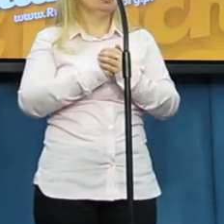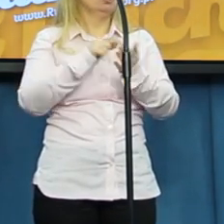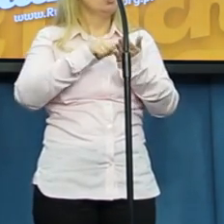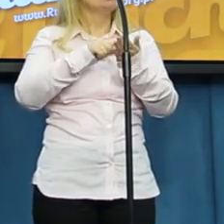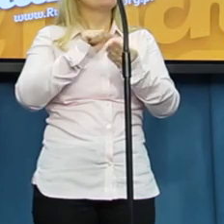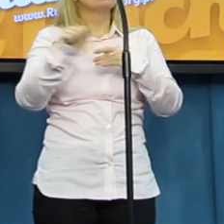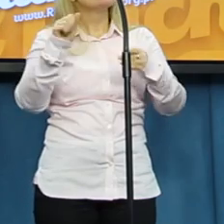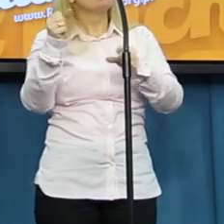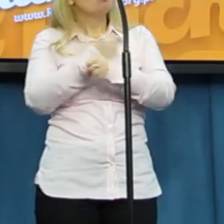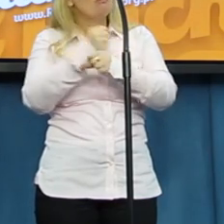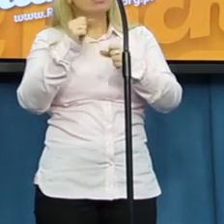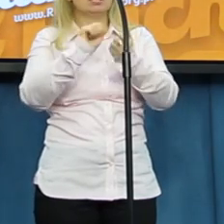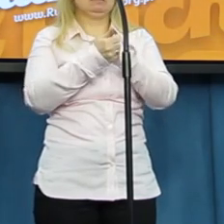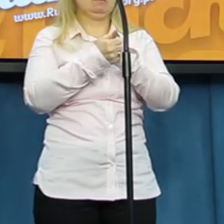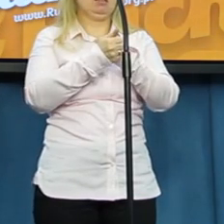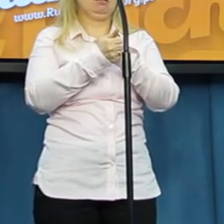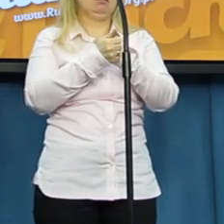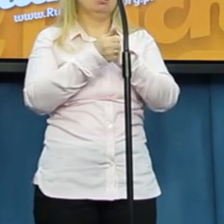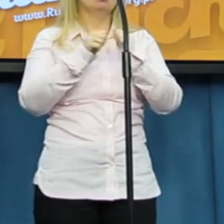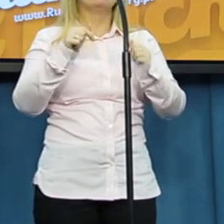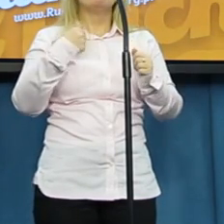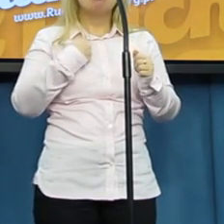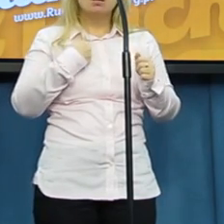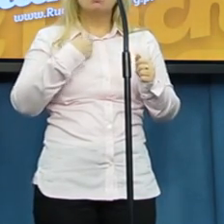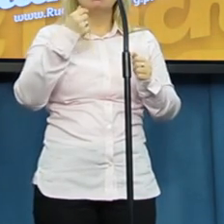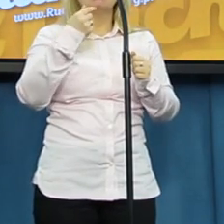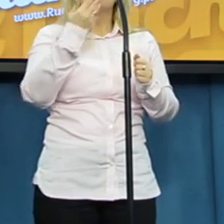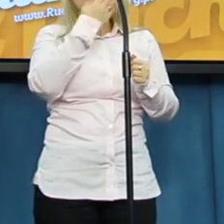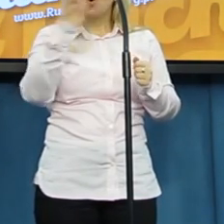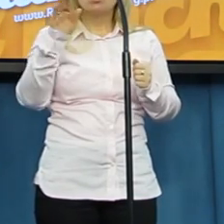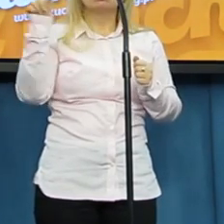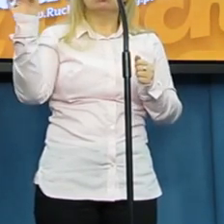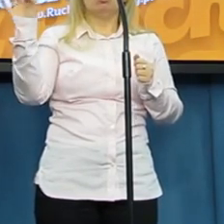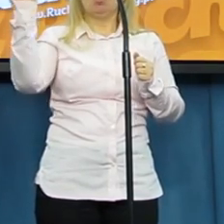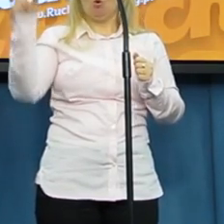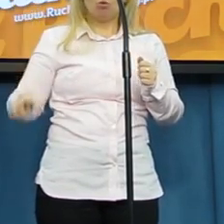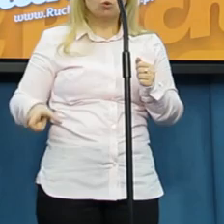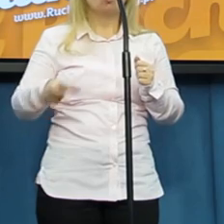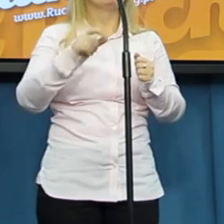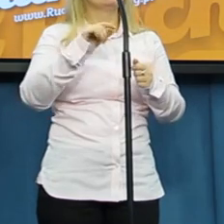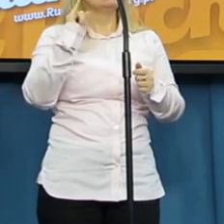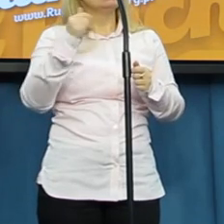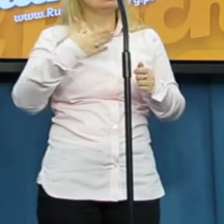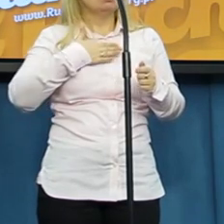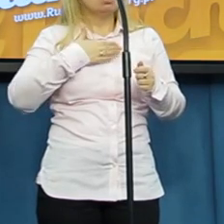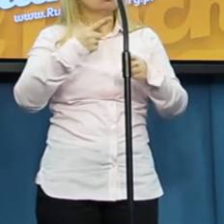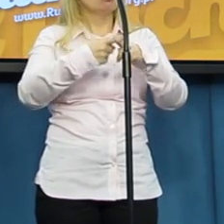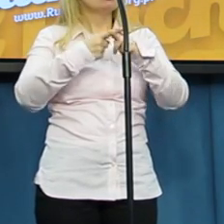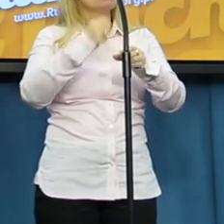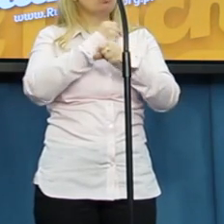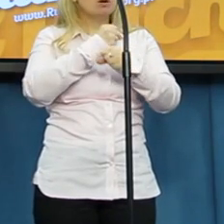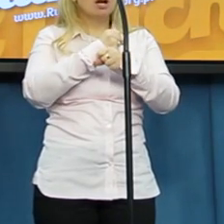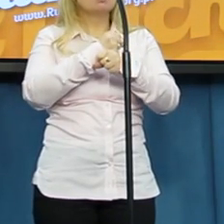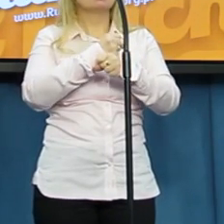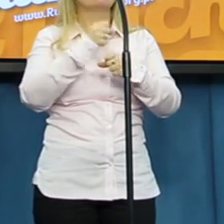poważna zmiana, bo ona, co byśmy o tym nie powiedzieli, blokuje jego osobę i naszą współpracę w ramach tego jakiegoś nowego